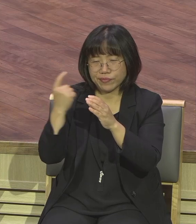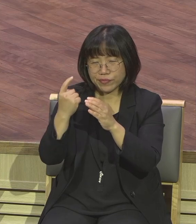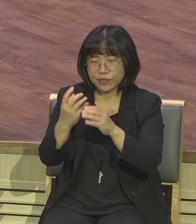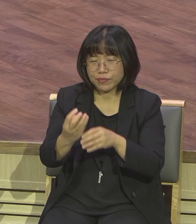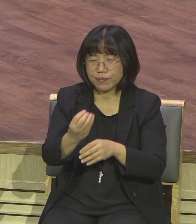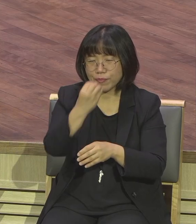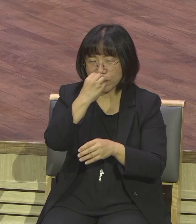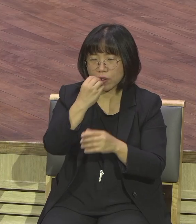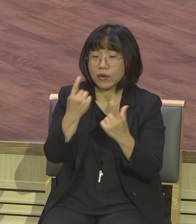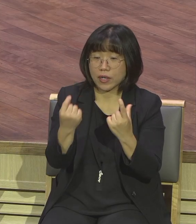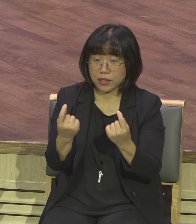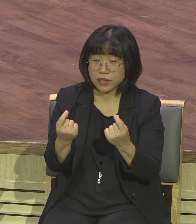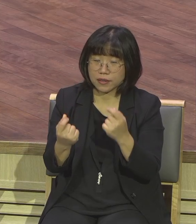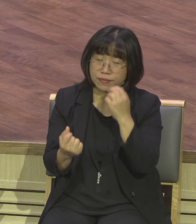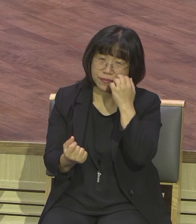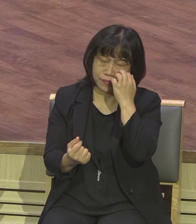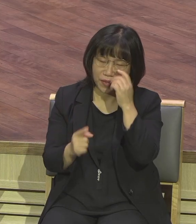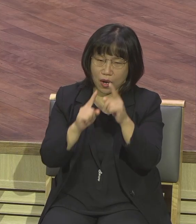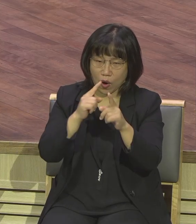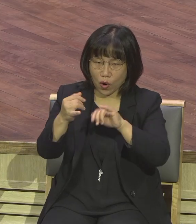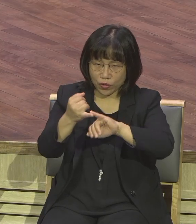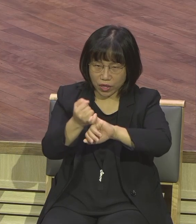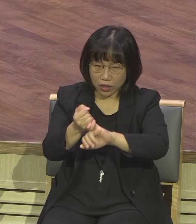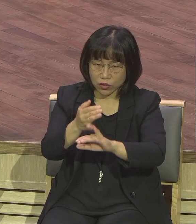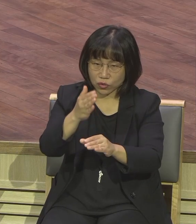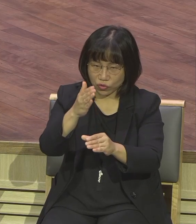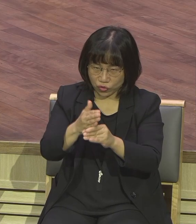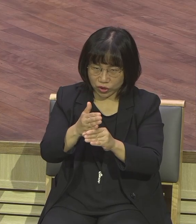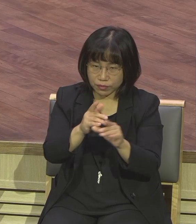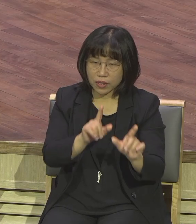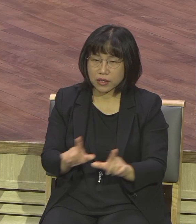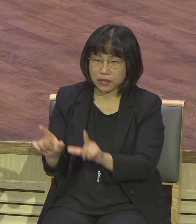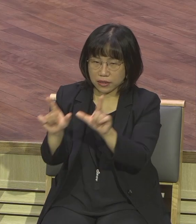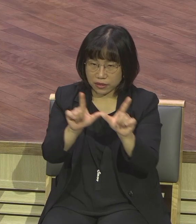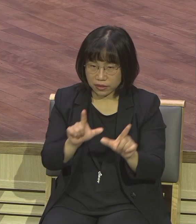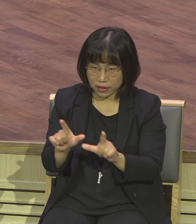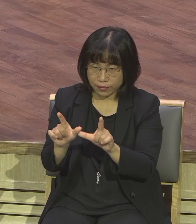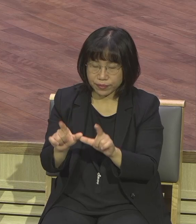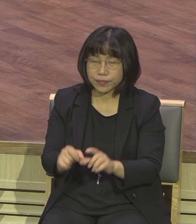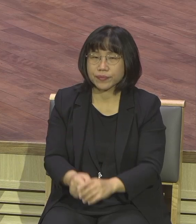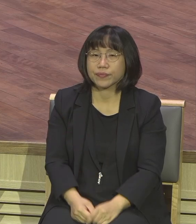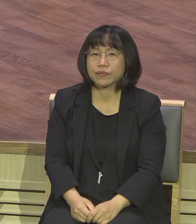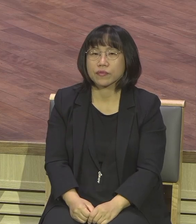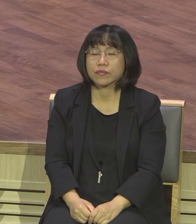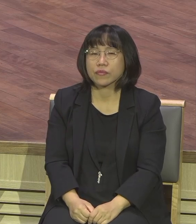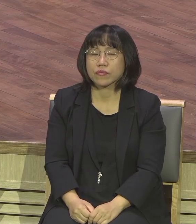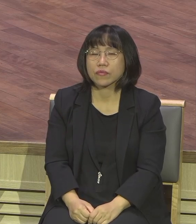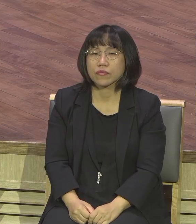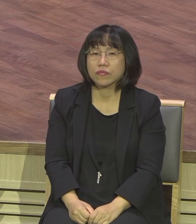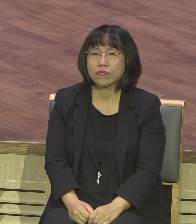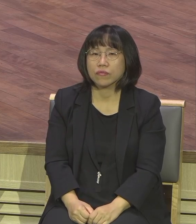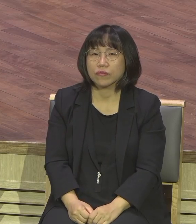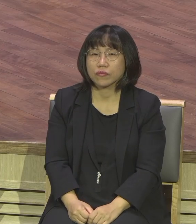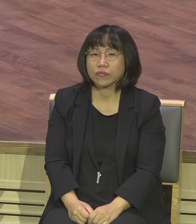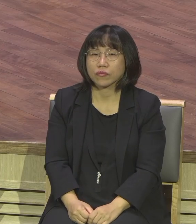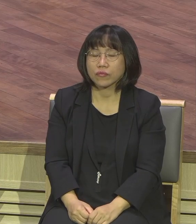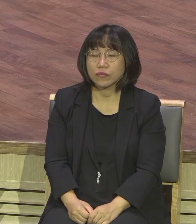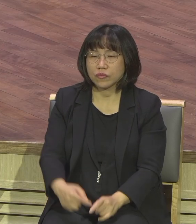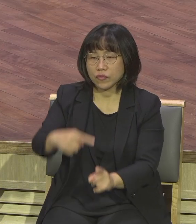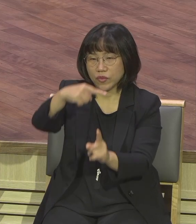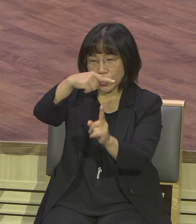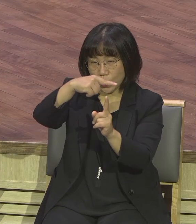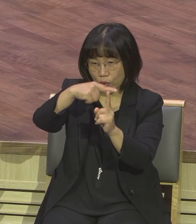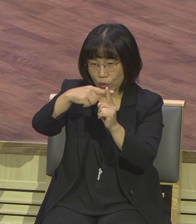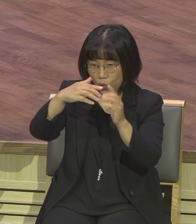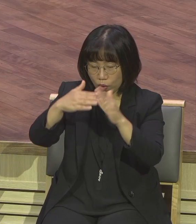말하면 언약 중심의 삶, 언약 중심의 삶. 그 교회를 다녀도